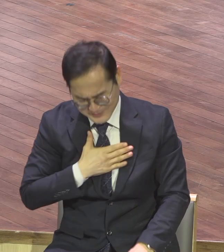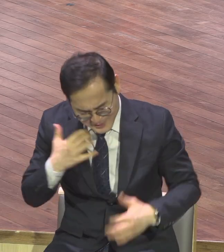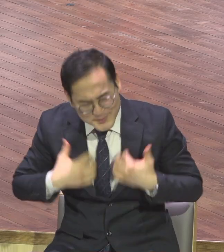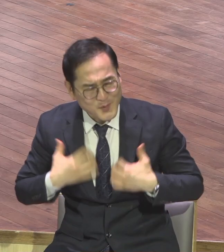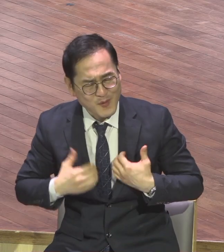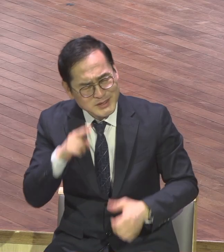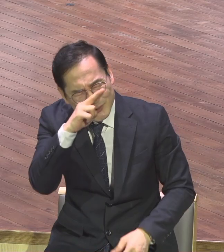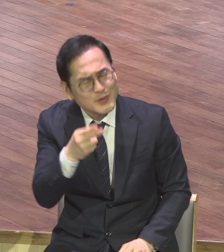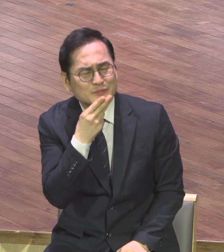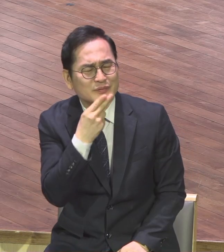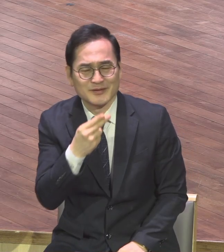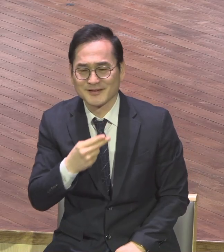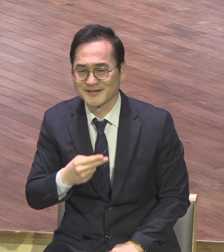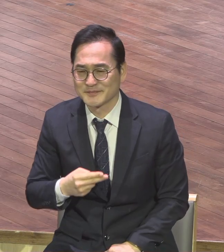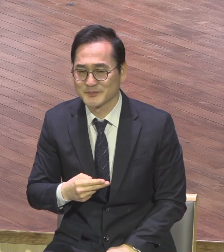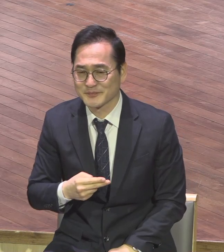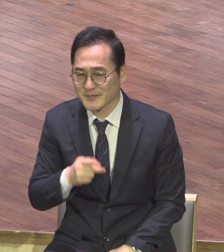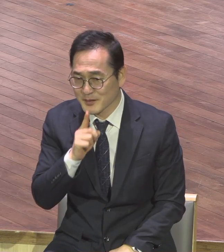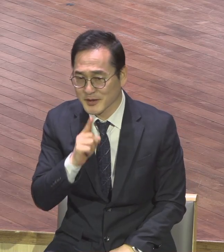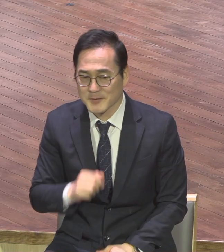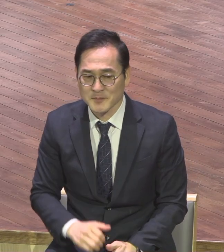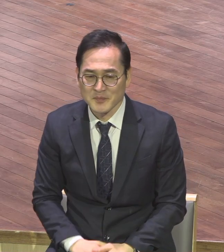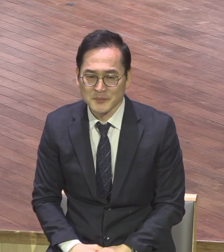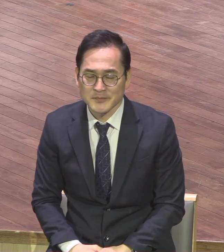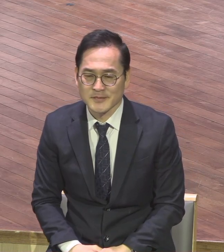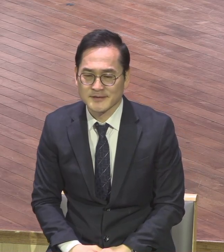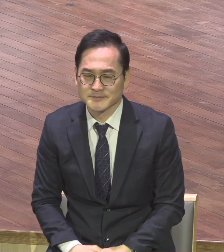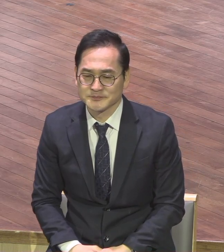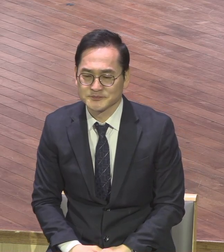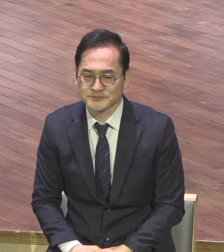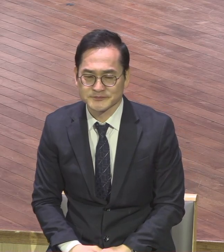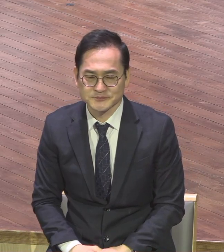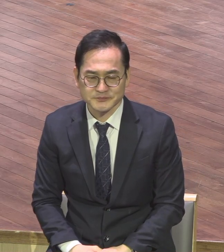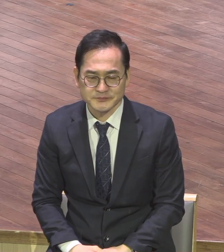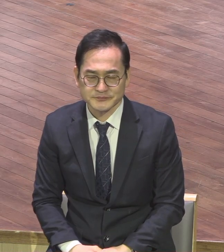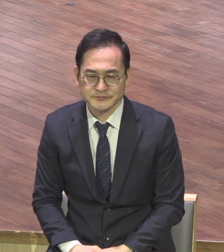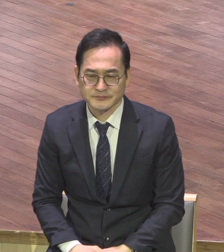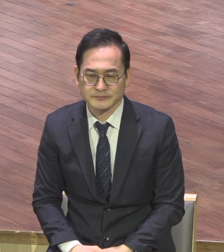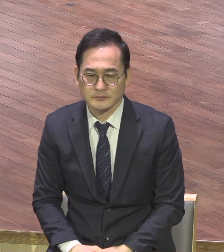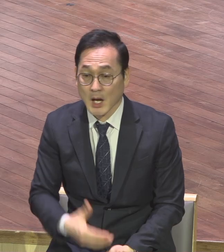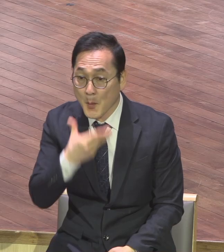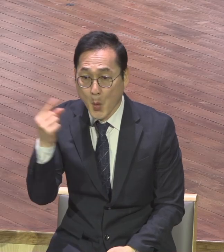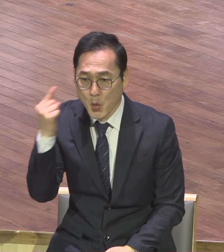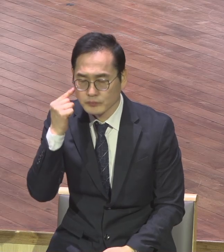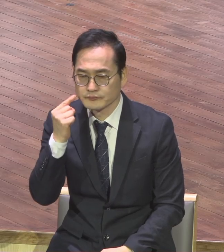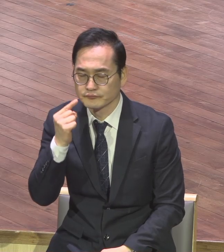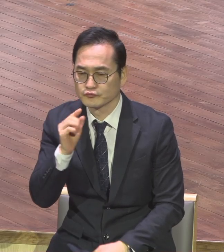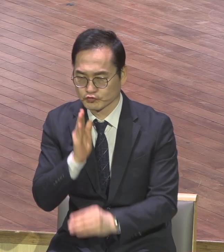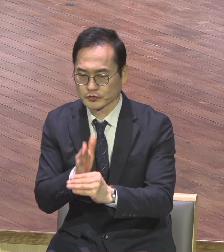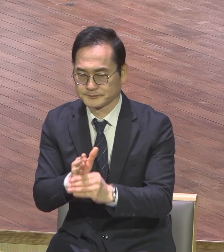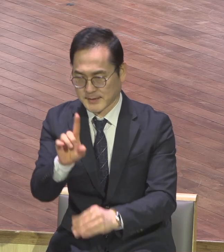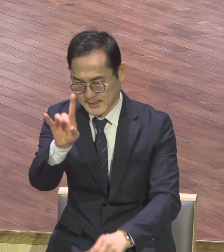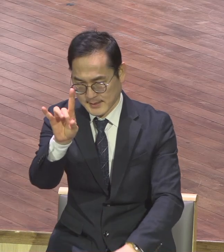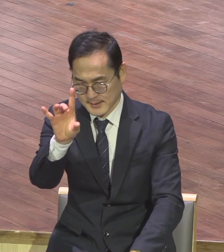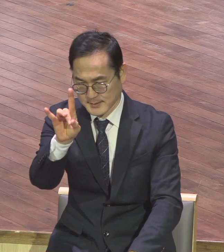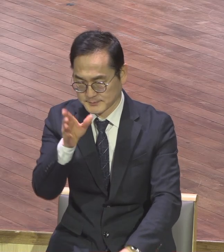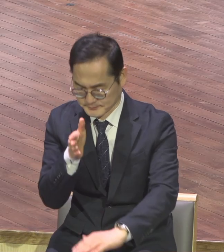바울은요, 모든 생각과 관심 오직 복음 전파에 맞추어 있어요. 여러분 생각 관심 어디